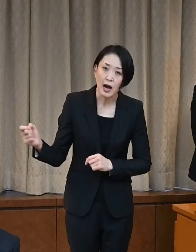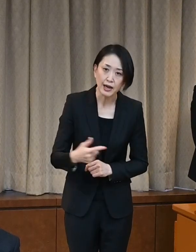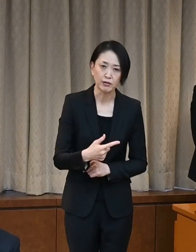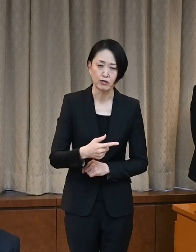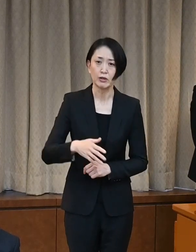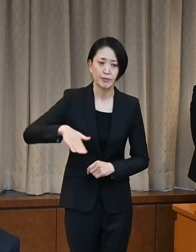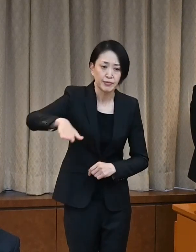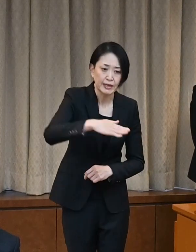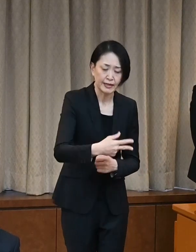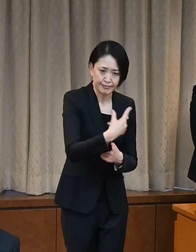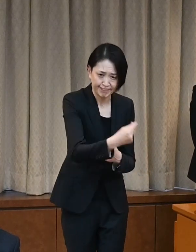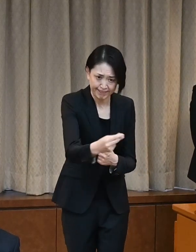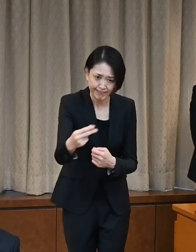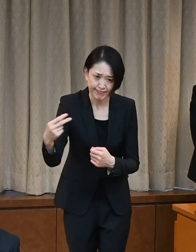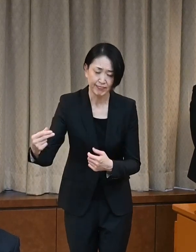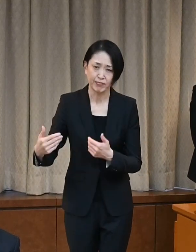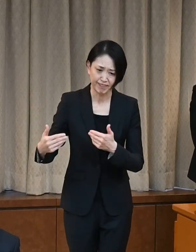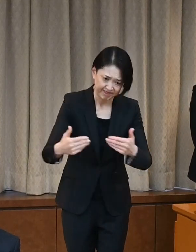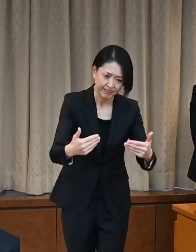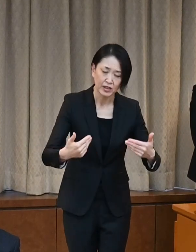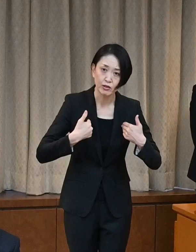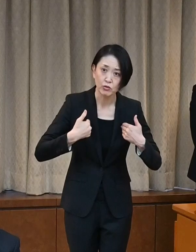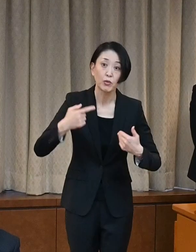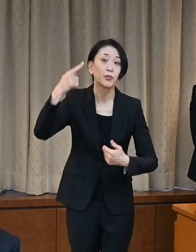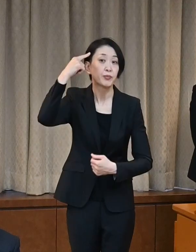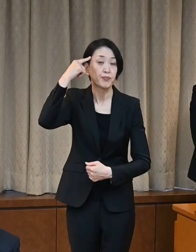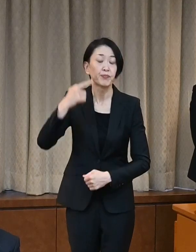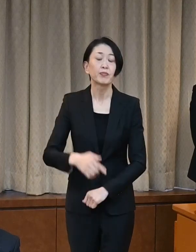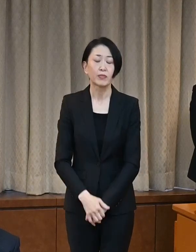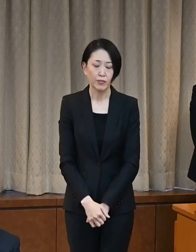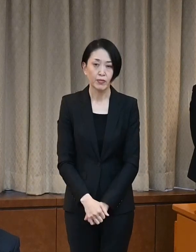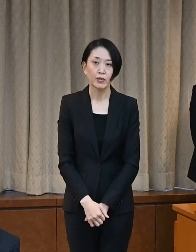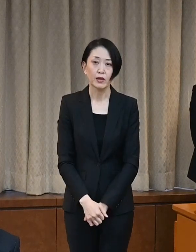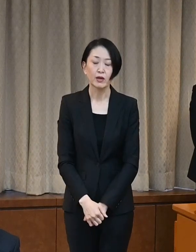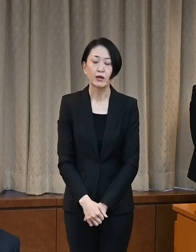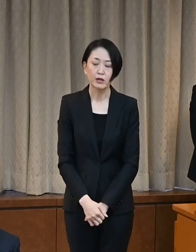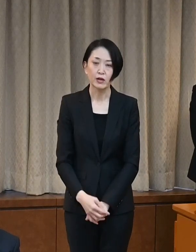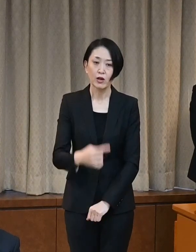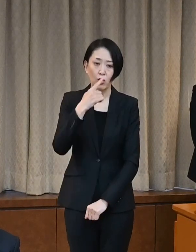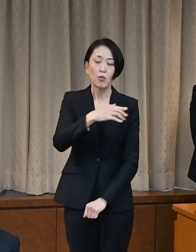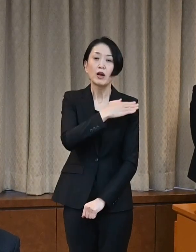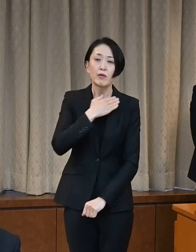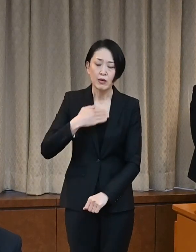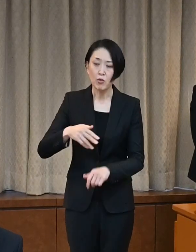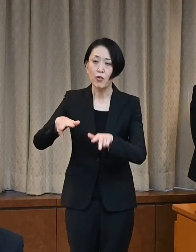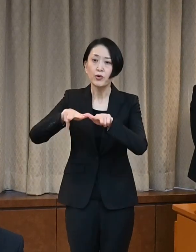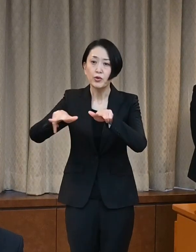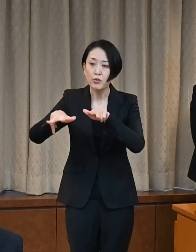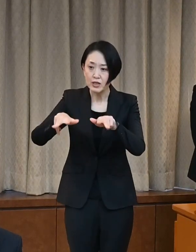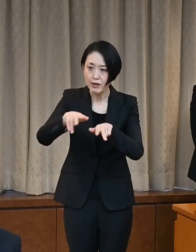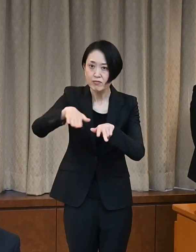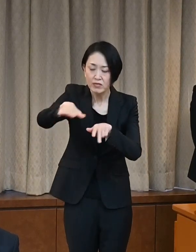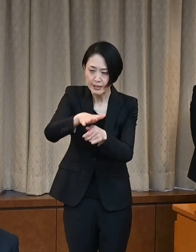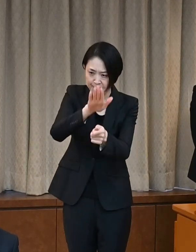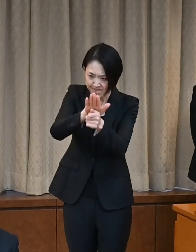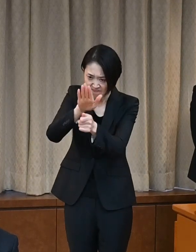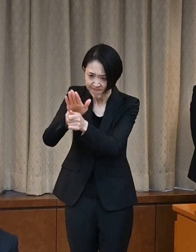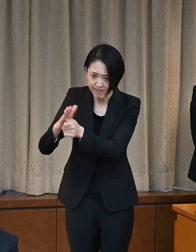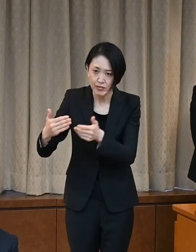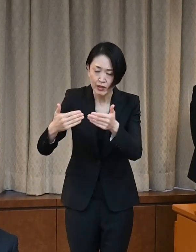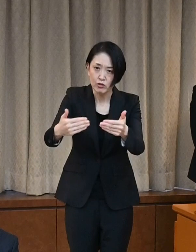変重要だというふうに考えております。我々も行政に本当に協力してこれを推進していきたいというふうに考えております